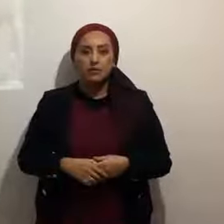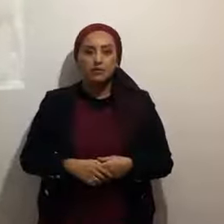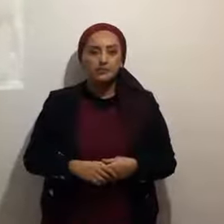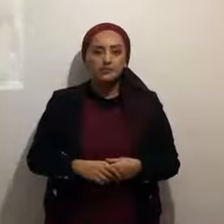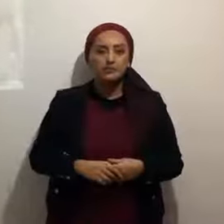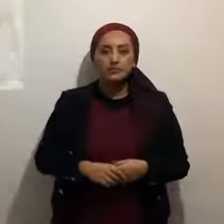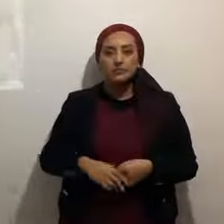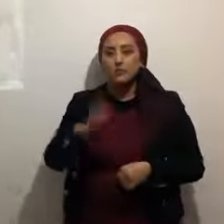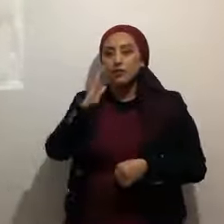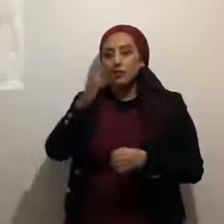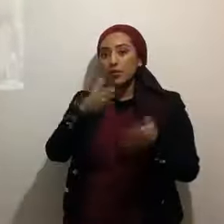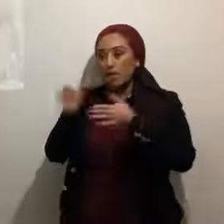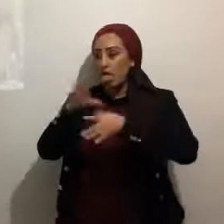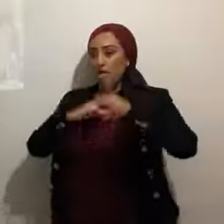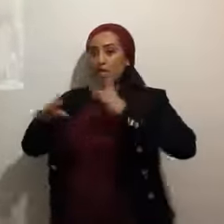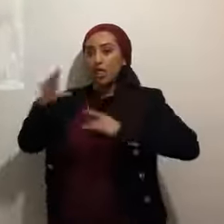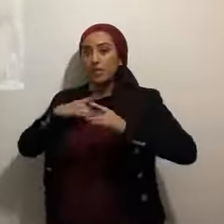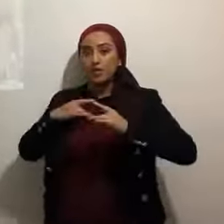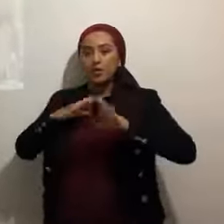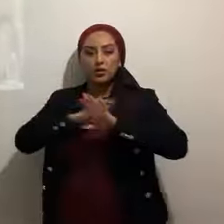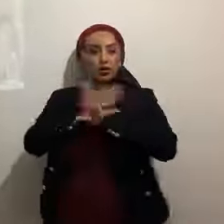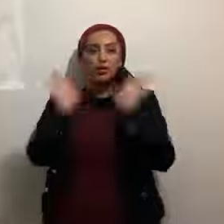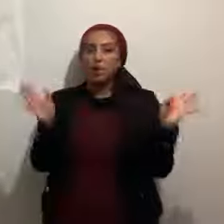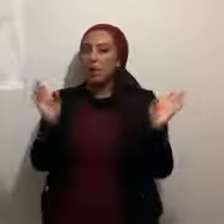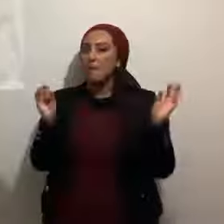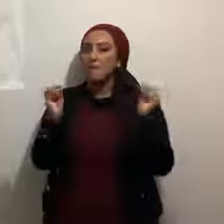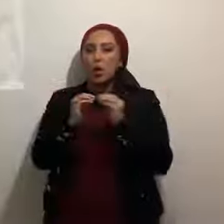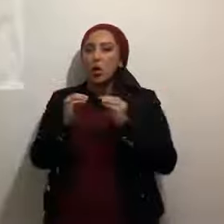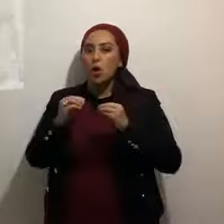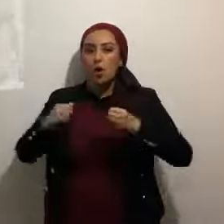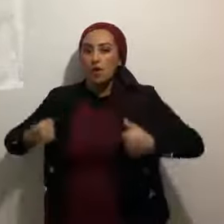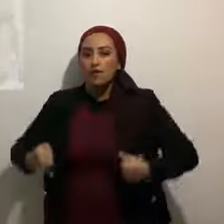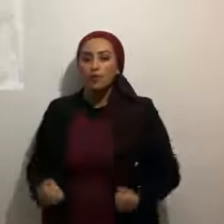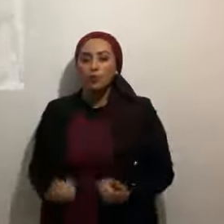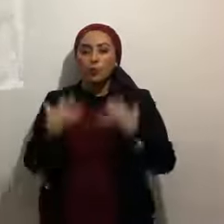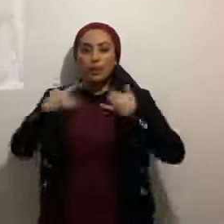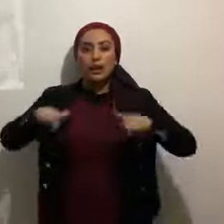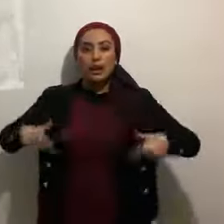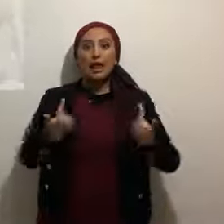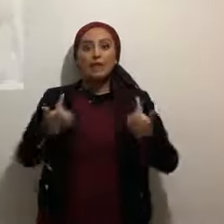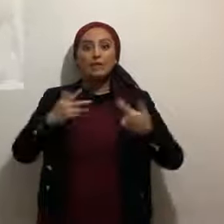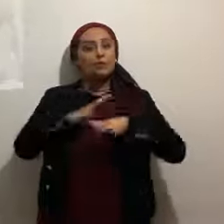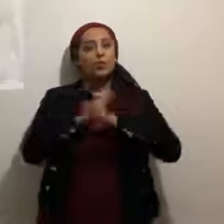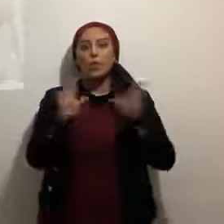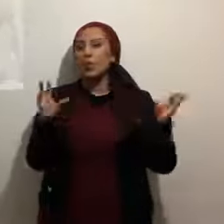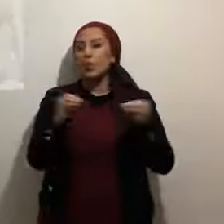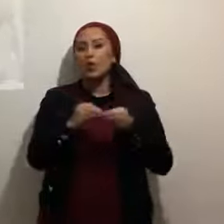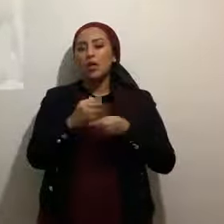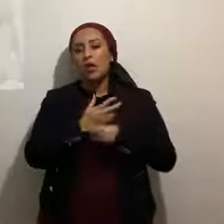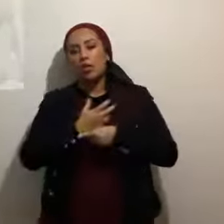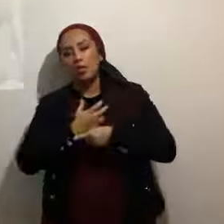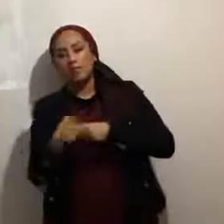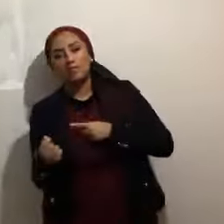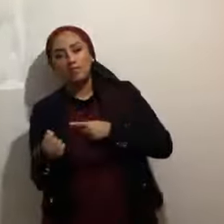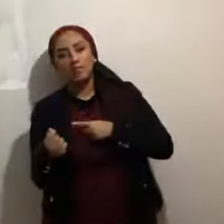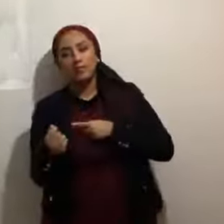vas a ir contaminando, entonces así ya no fluirá la corriente de agua que alimentaría tu fe. Porque nuestra